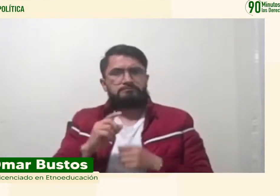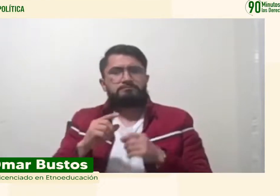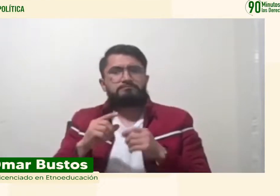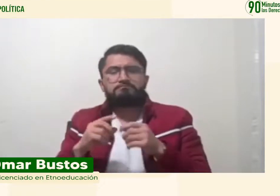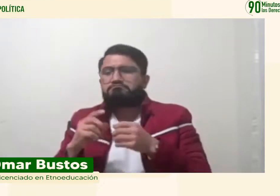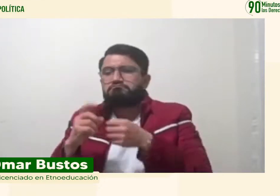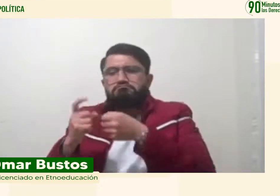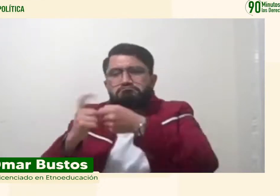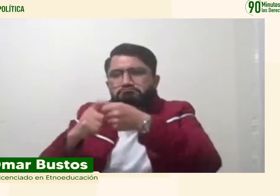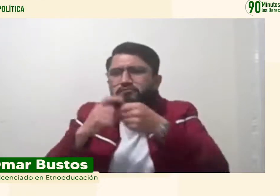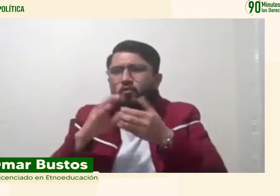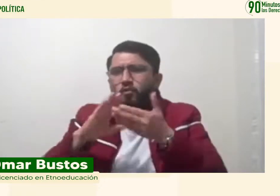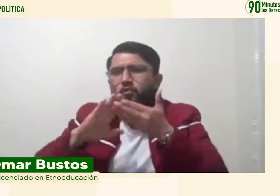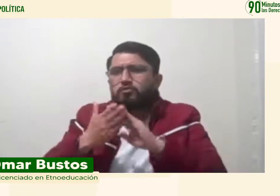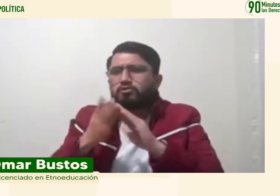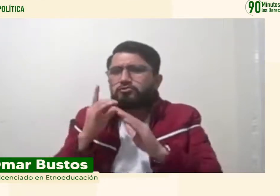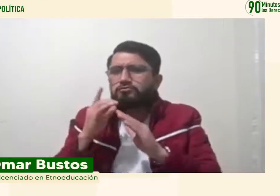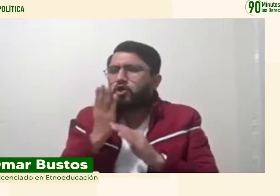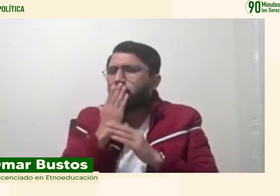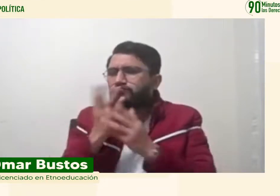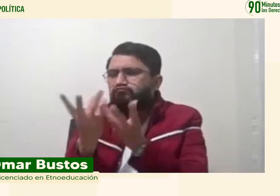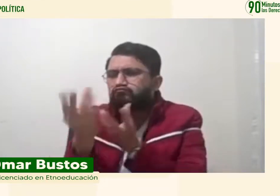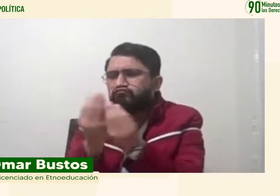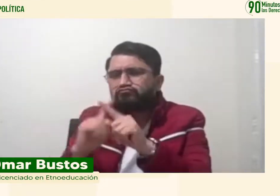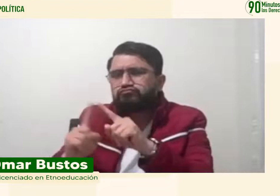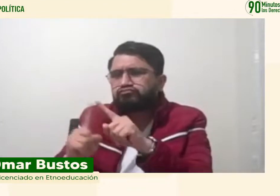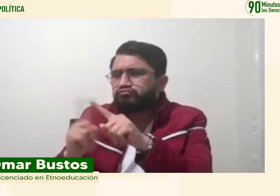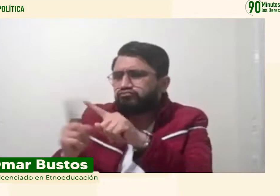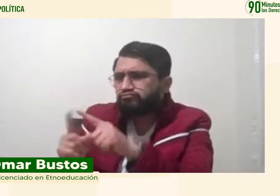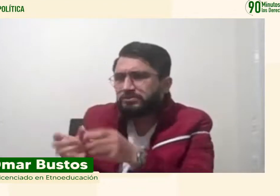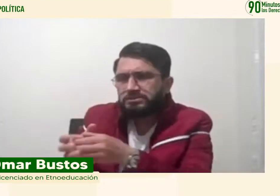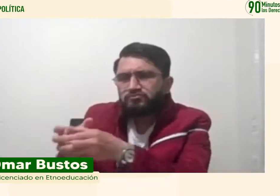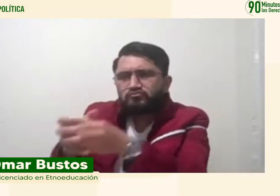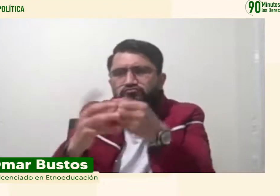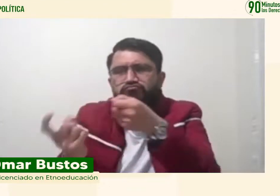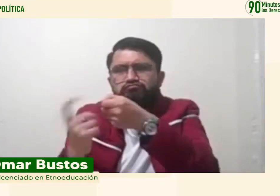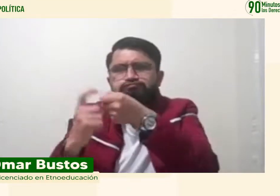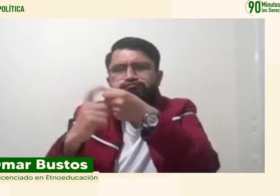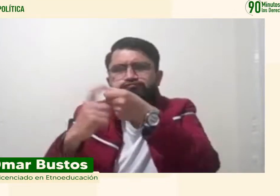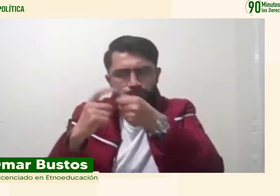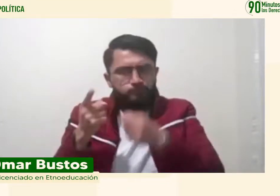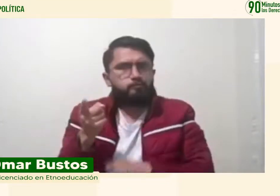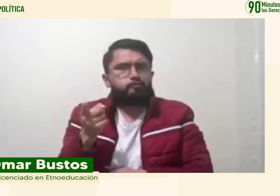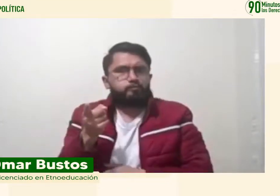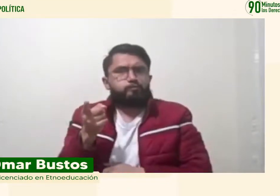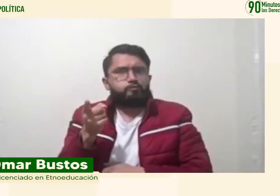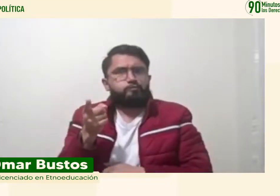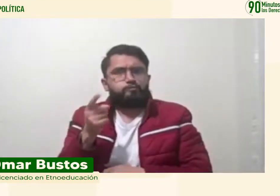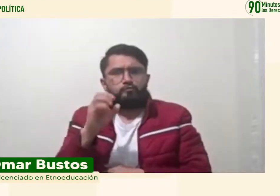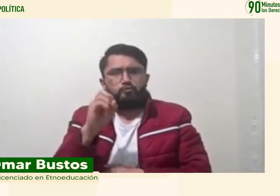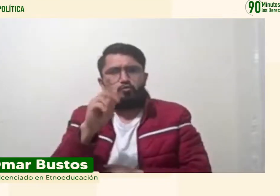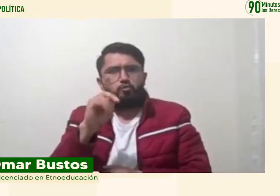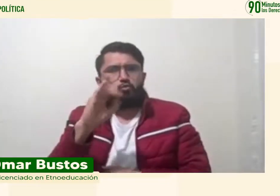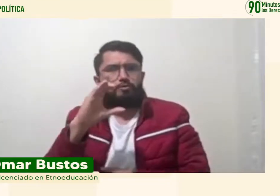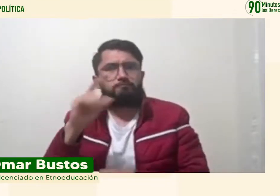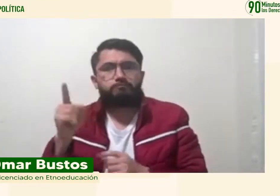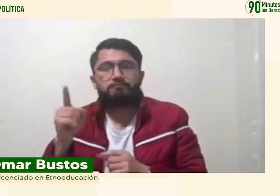no es bueno mental sino de una organización de las comunidades indígenas son las asociaciones de las comunidades indígenas